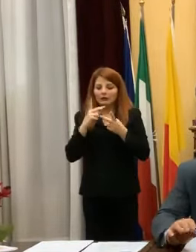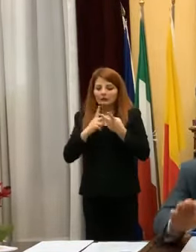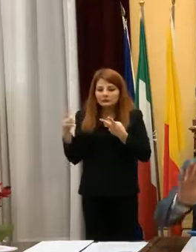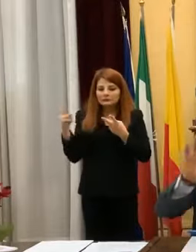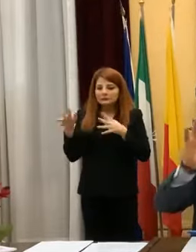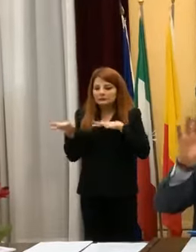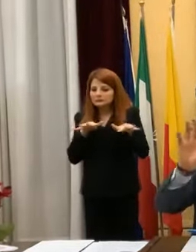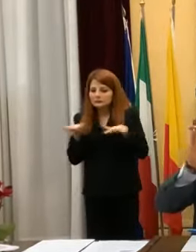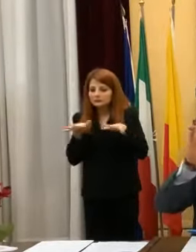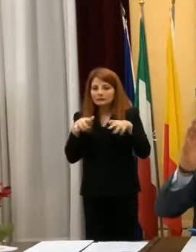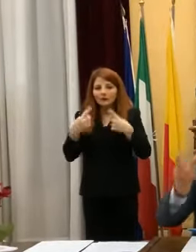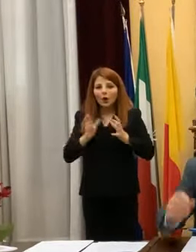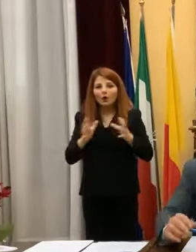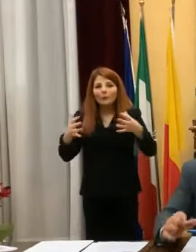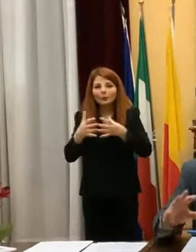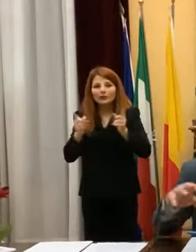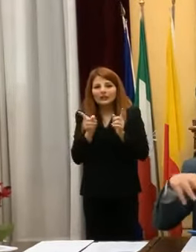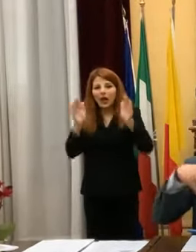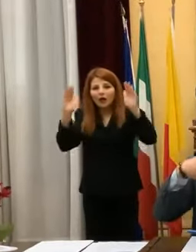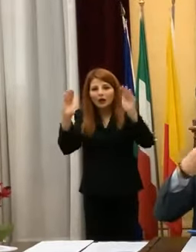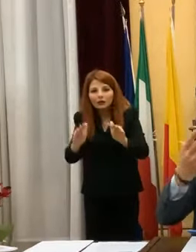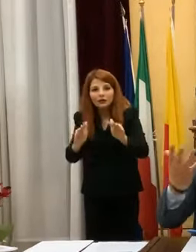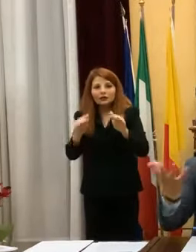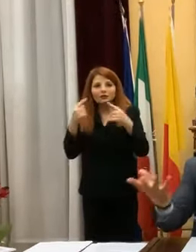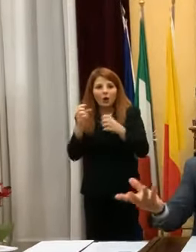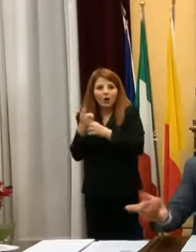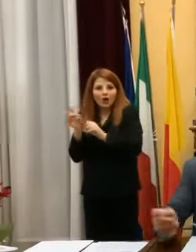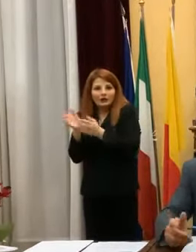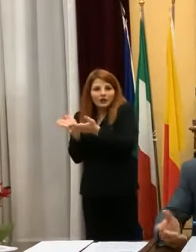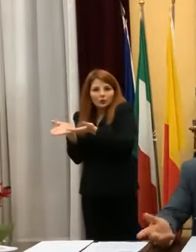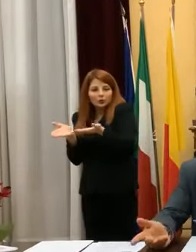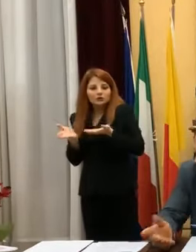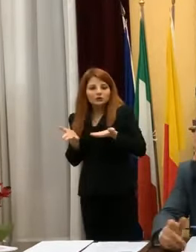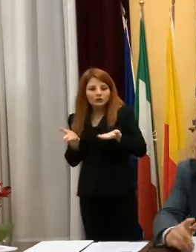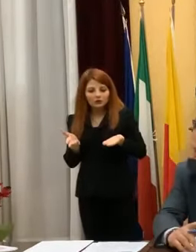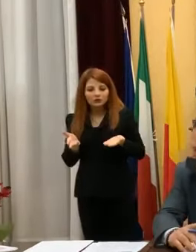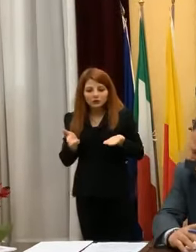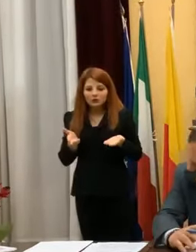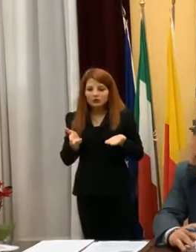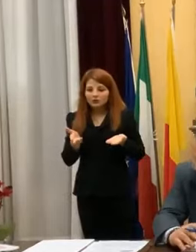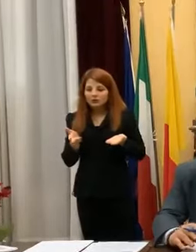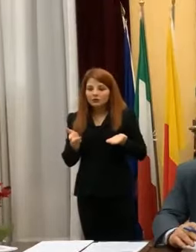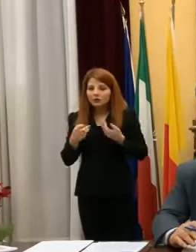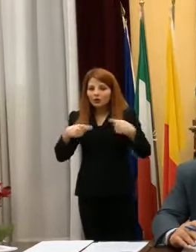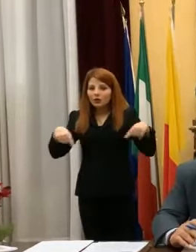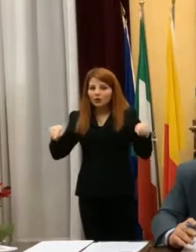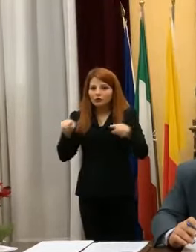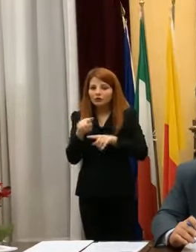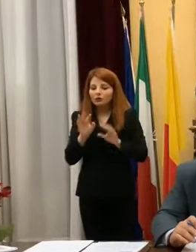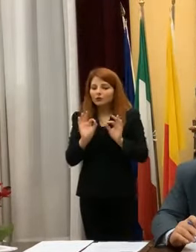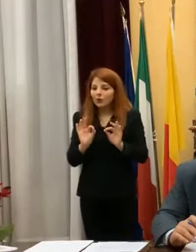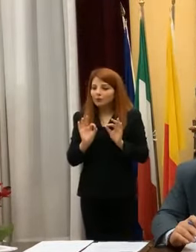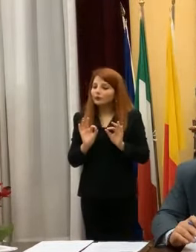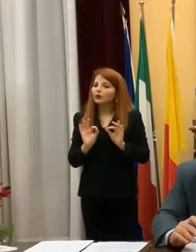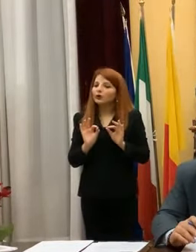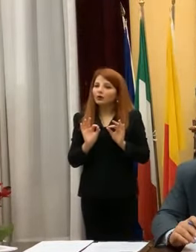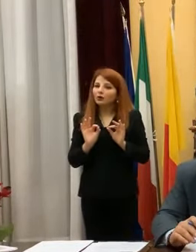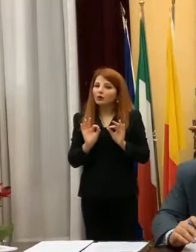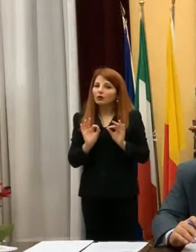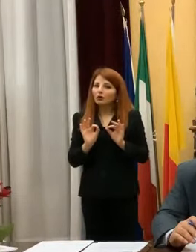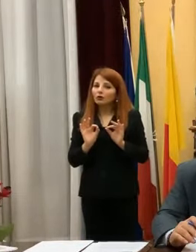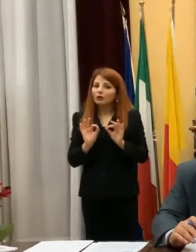nostra comunità anche rispetto a quella che era comunque l'oscurità dell'orizzonte, perché naturalmente ci siamo trovati tutti quanti di fronte